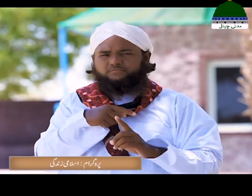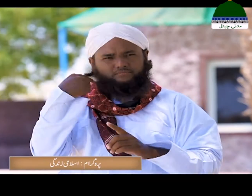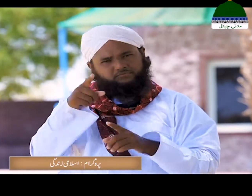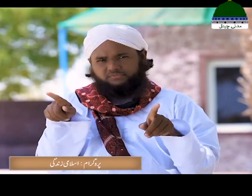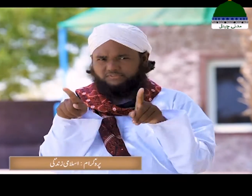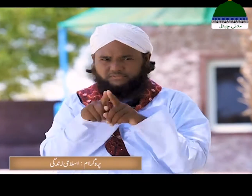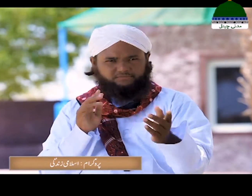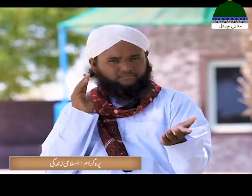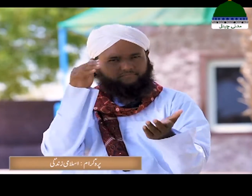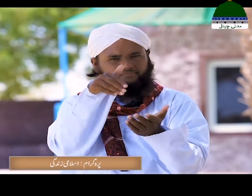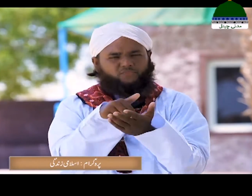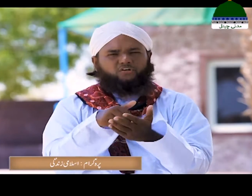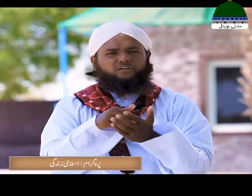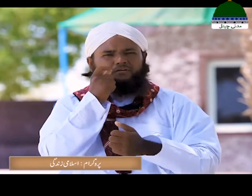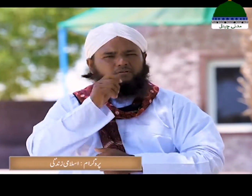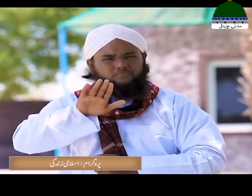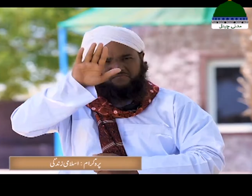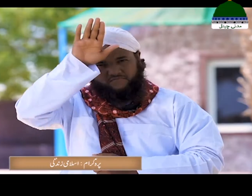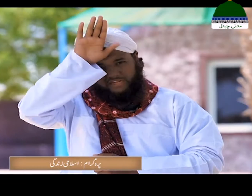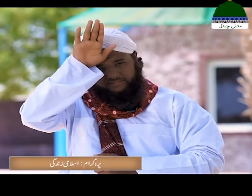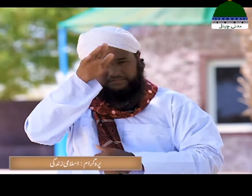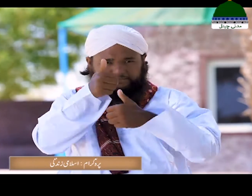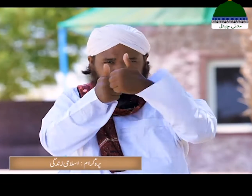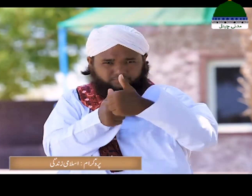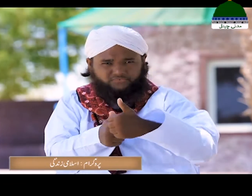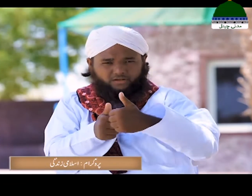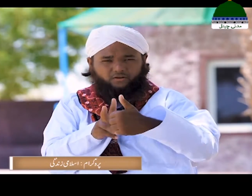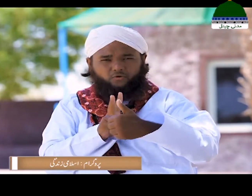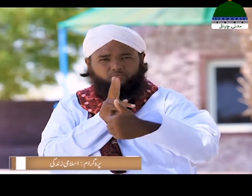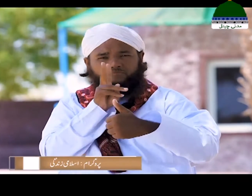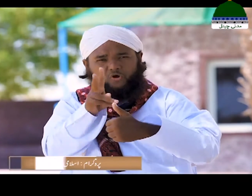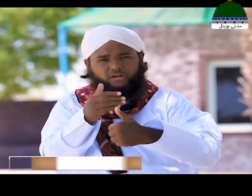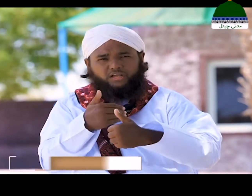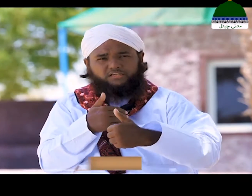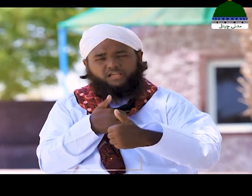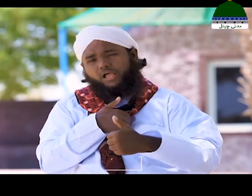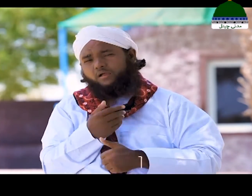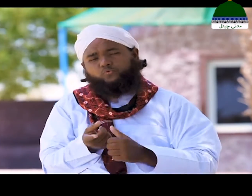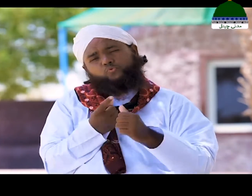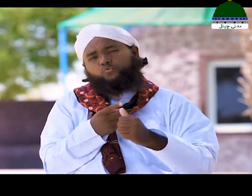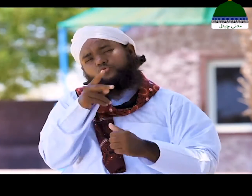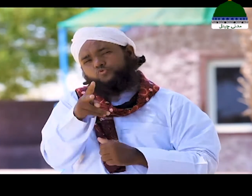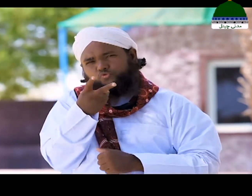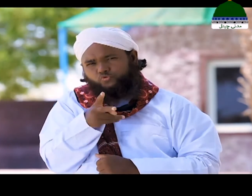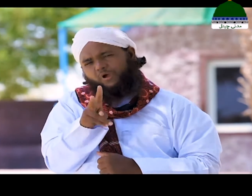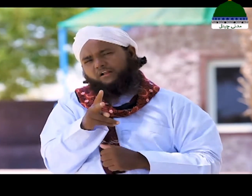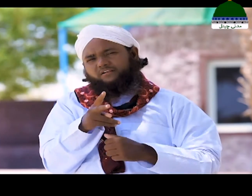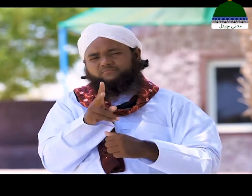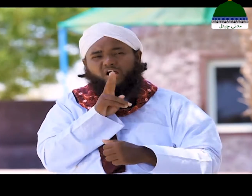دربار میں پہنچا۔ بادشاہ نے اسے اپنے سامنے بٹھایا اور کہا، ہمیں وہی کلمات سناؤ جو تم سنایا کرتے ہو۔ اس شخص